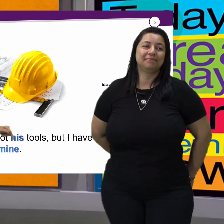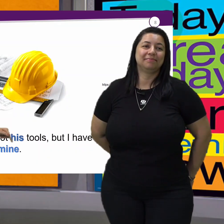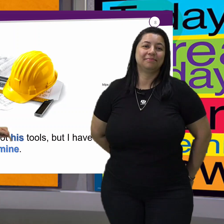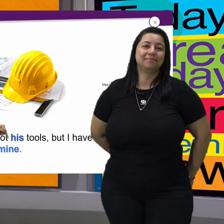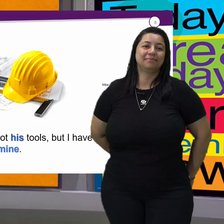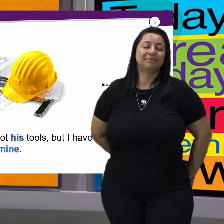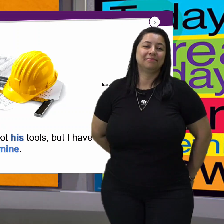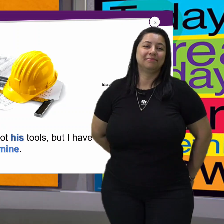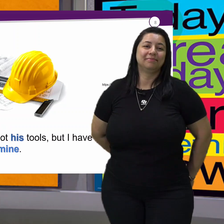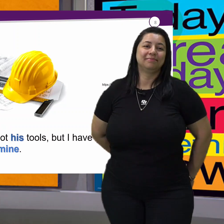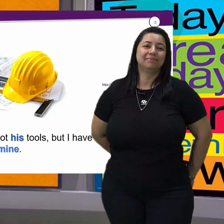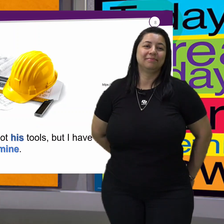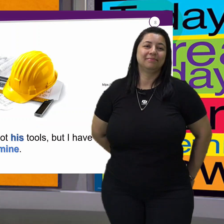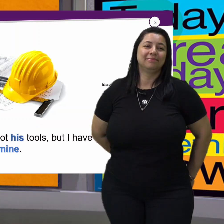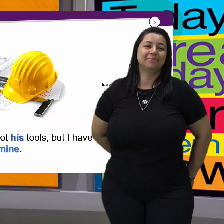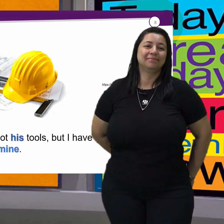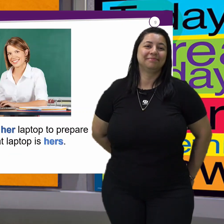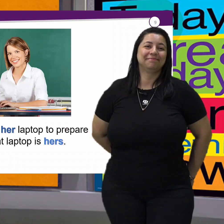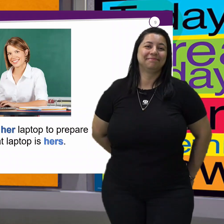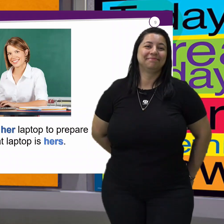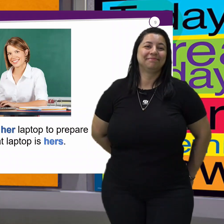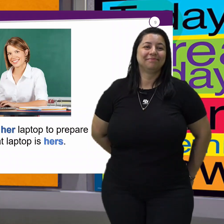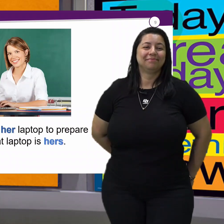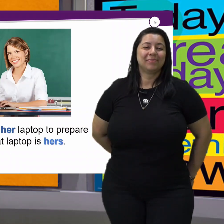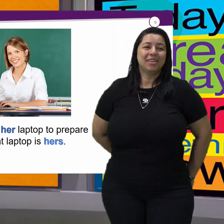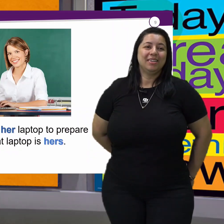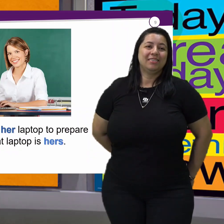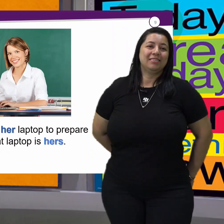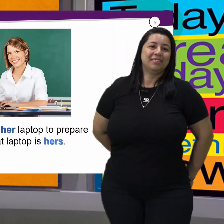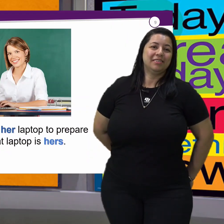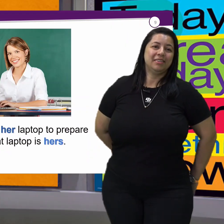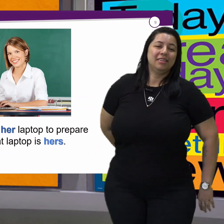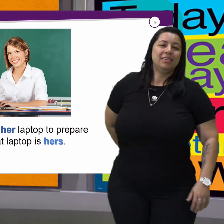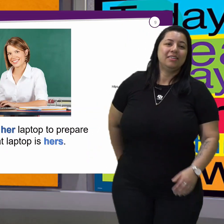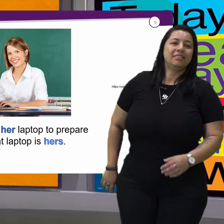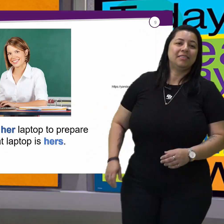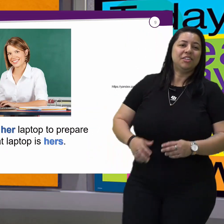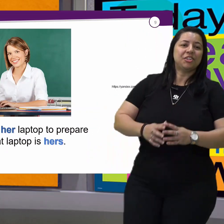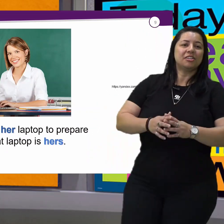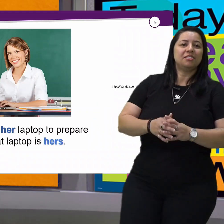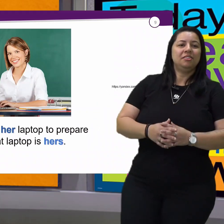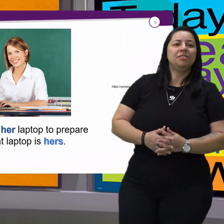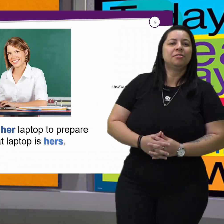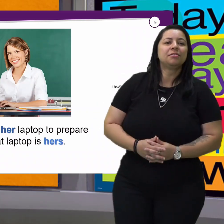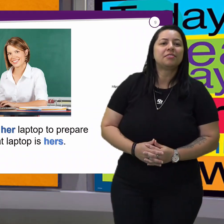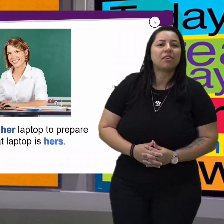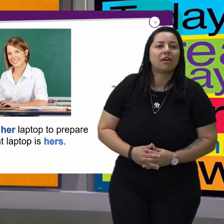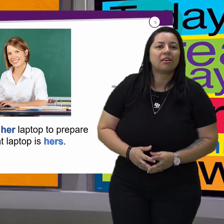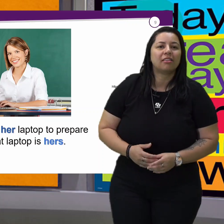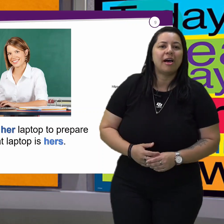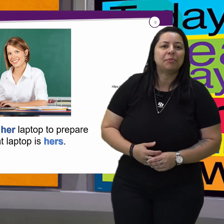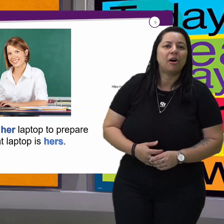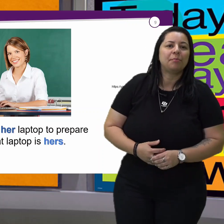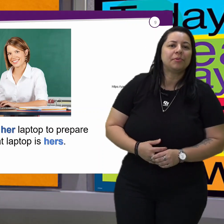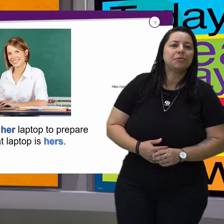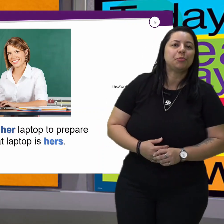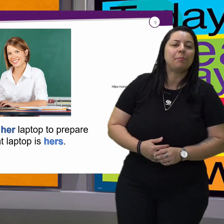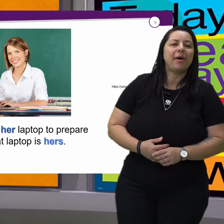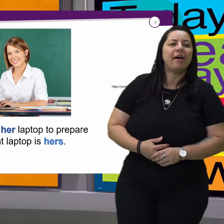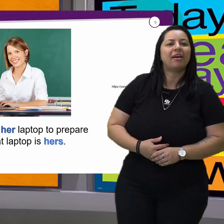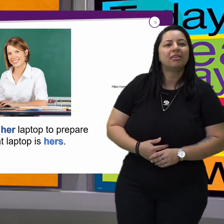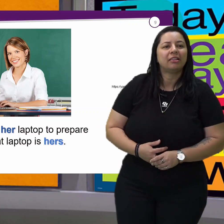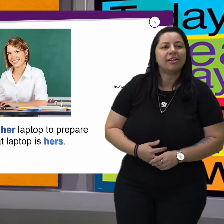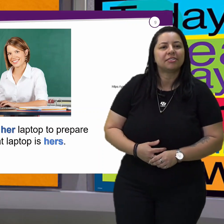pronome possessivo. Muito bem. Vamos lá, olha esse aí, teacher. The teacher used her laptop